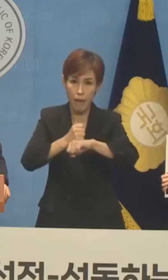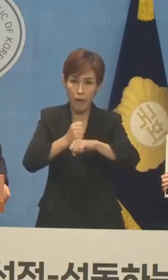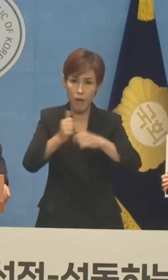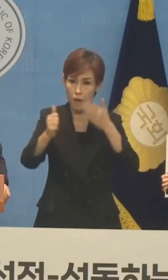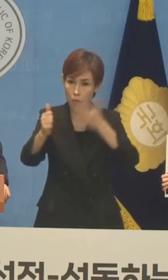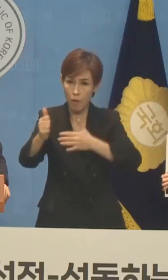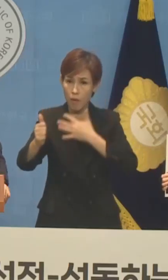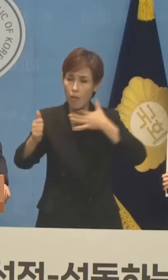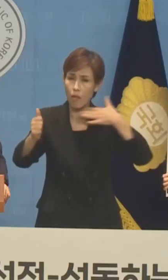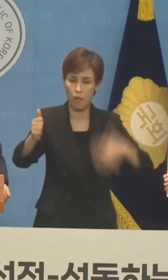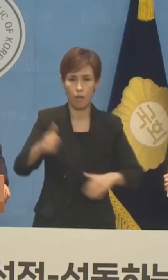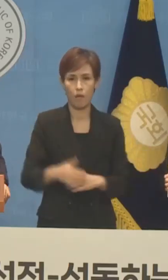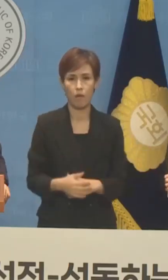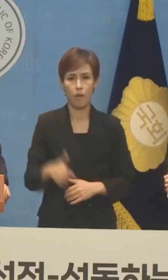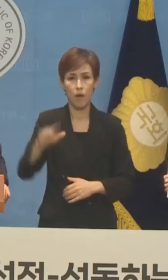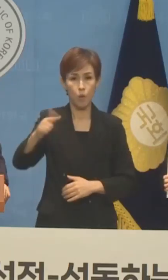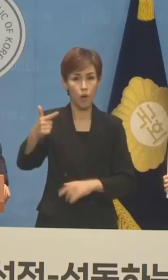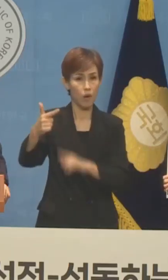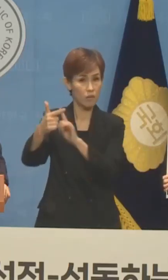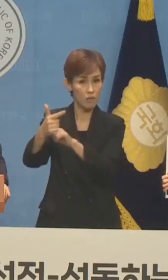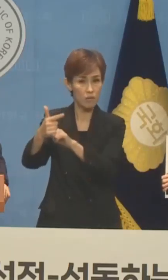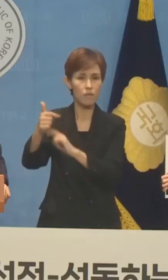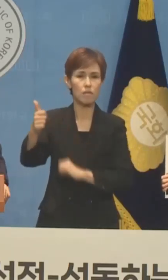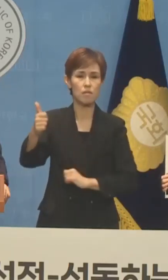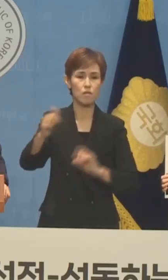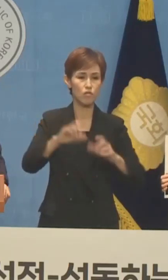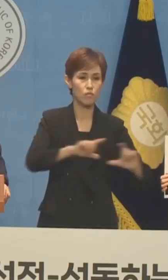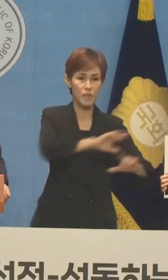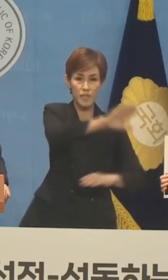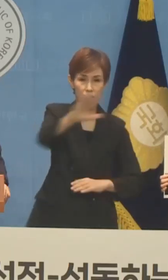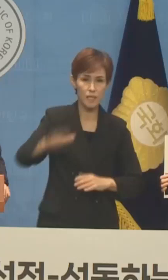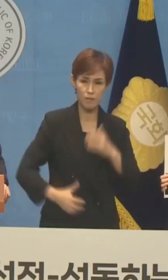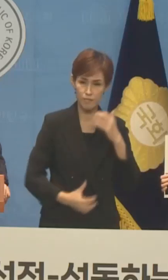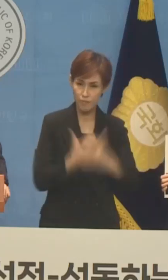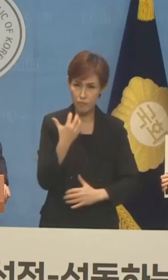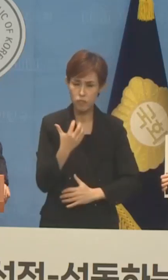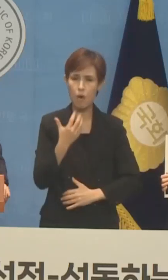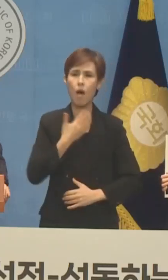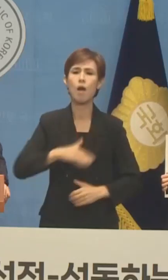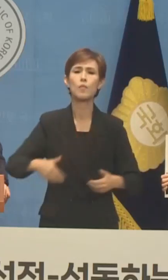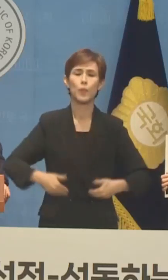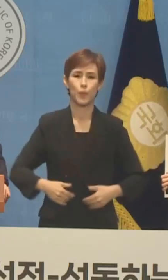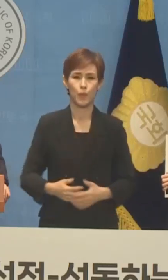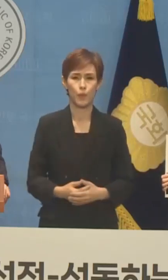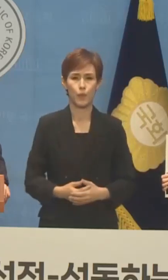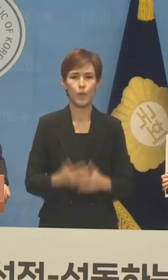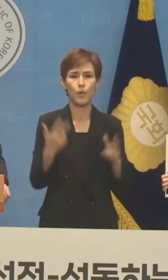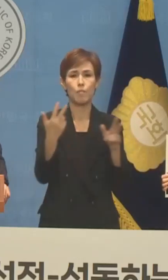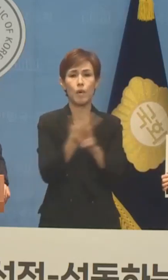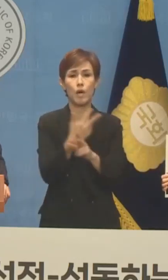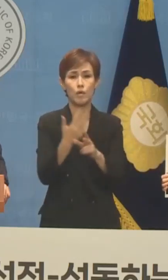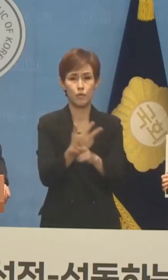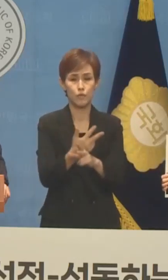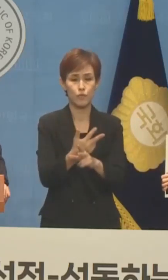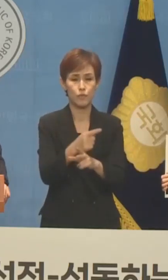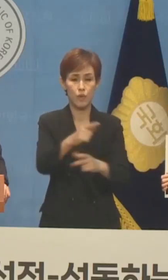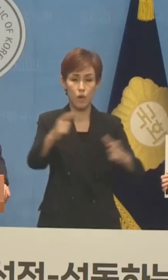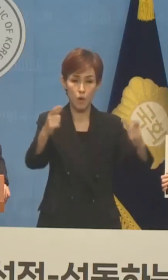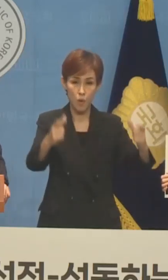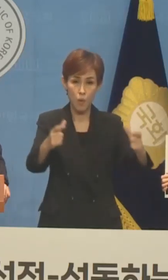않았습니다. 권성동 국회의원은 지역 주민들의 분노를 알아야 됩니다. 매주 지역 주민들이